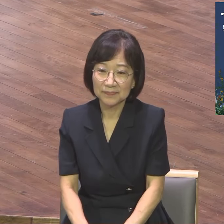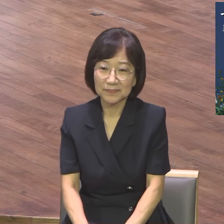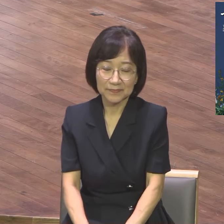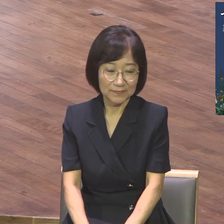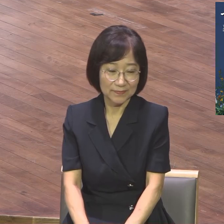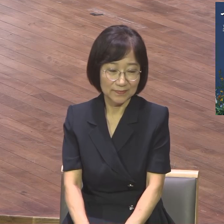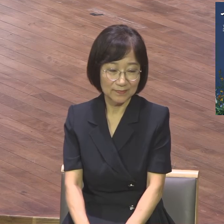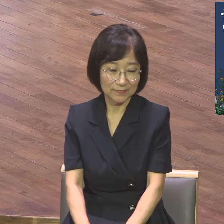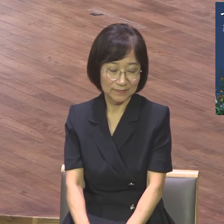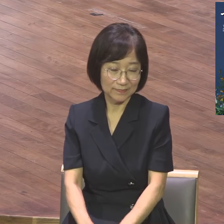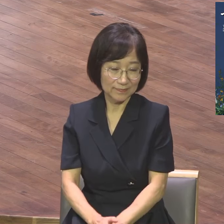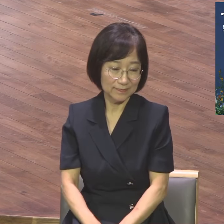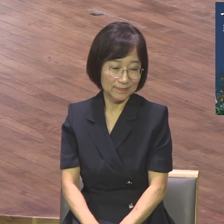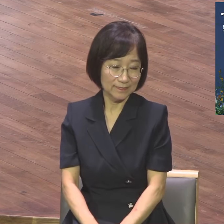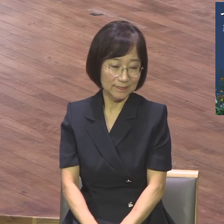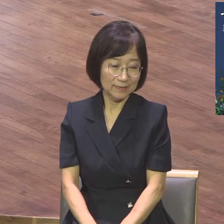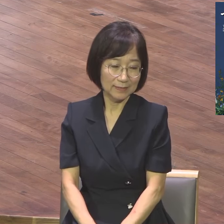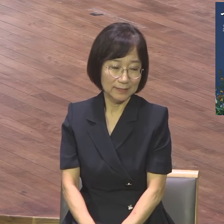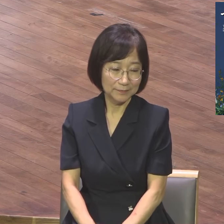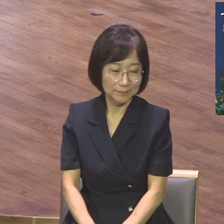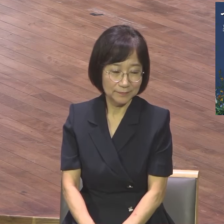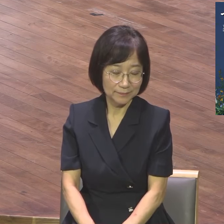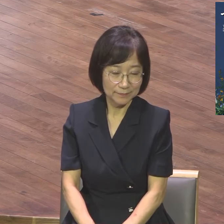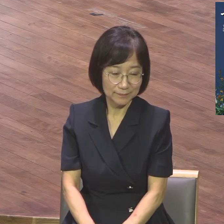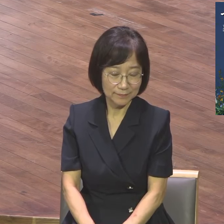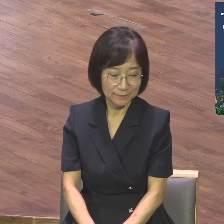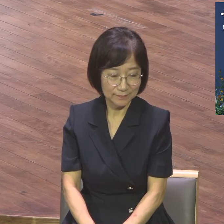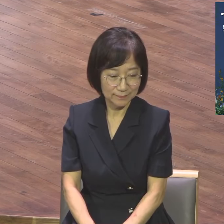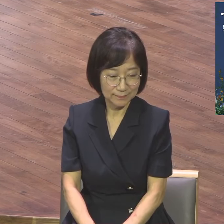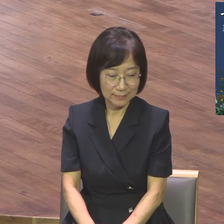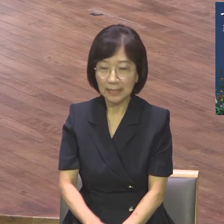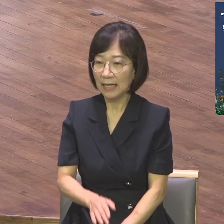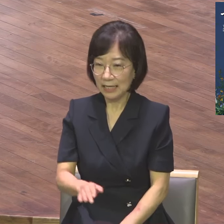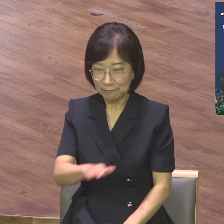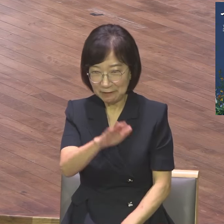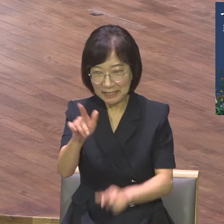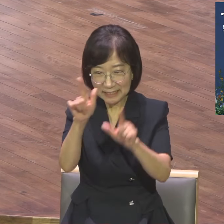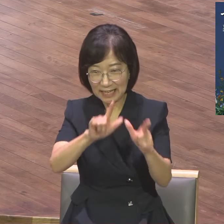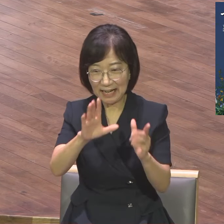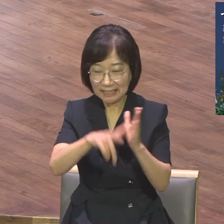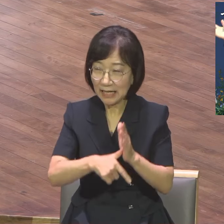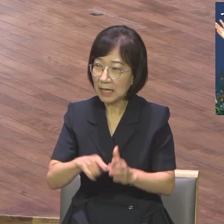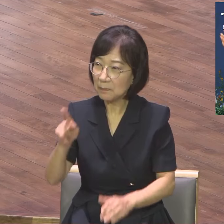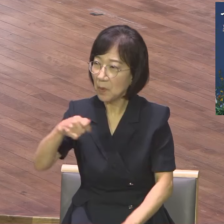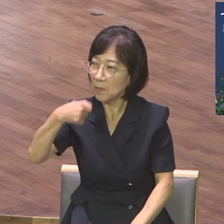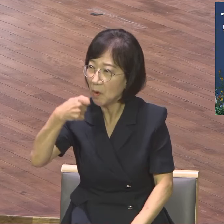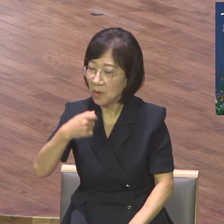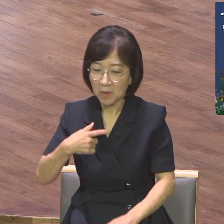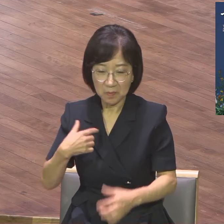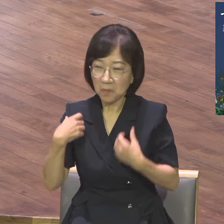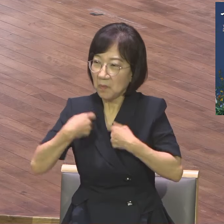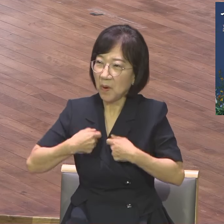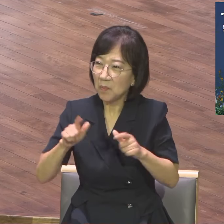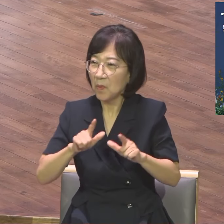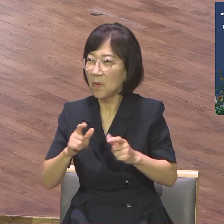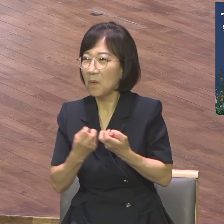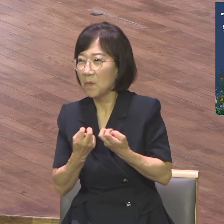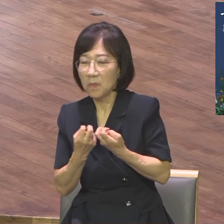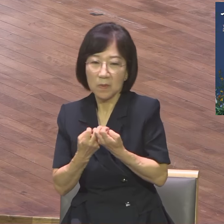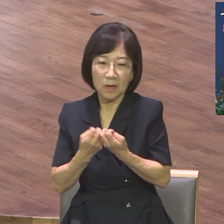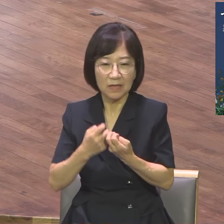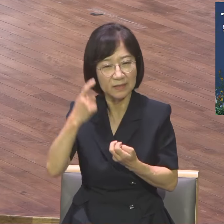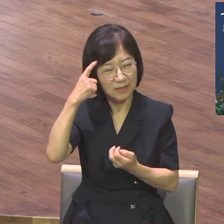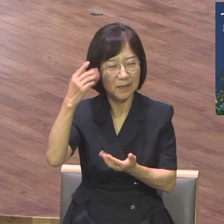이게 우리 존재 이유예요. 교회의 존재 이유라고요. 뭘 먹을까? 뭘 입을까? 어떻게 살까? 불신자들이 구하는 그런 거. 구하지도